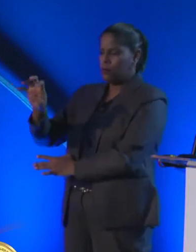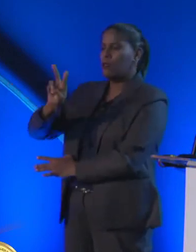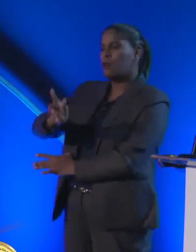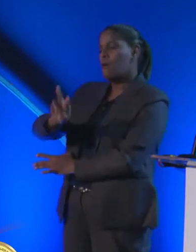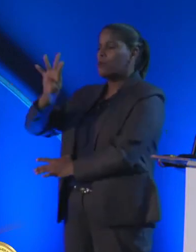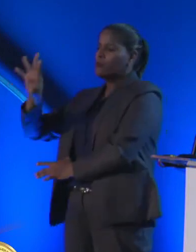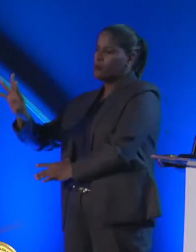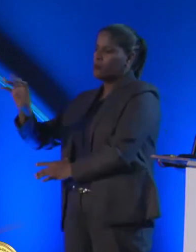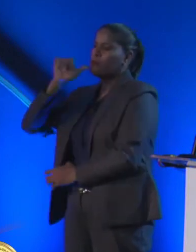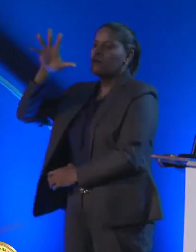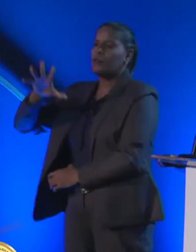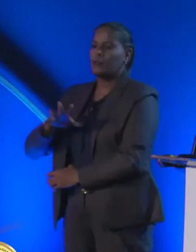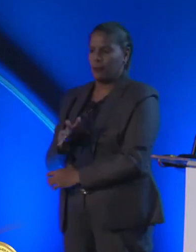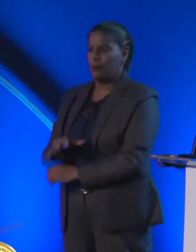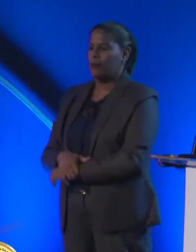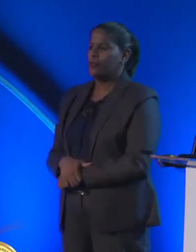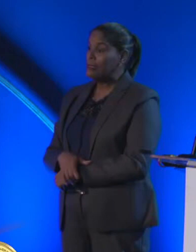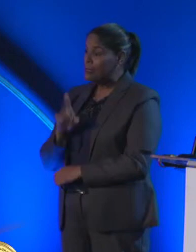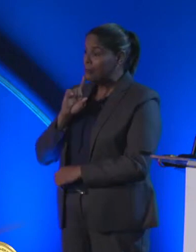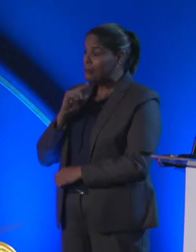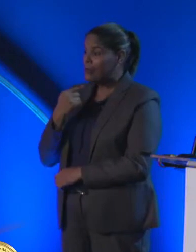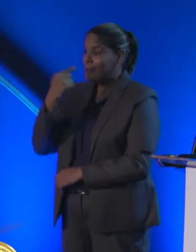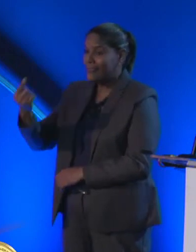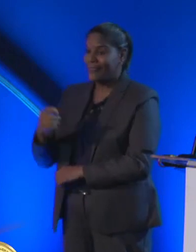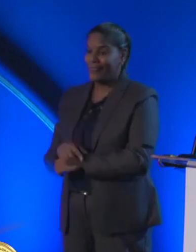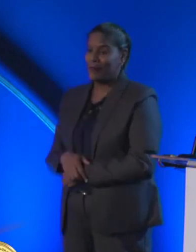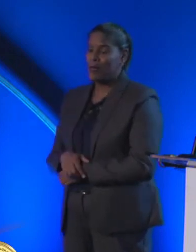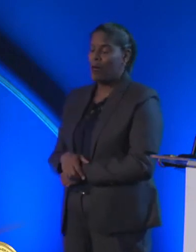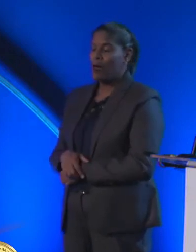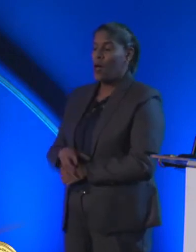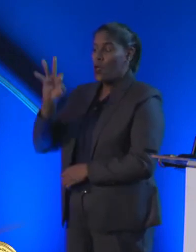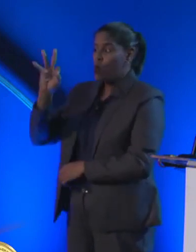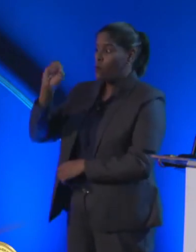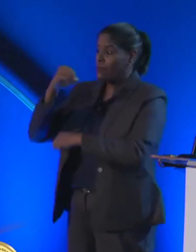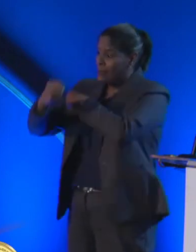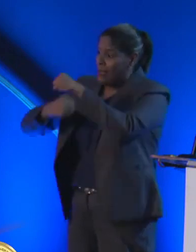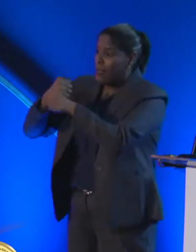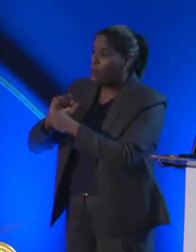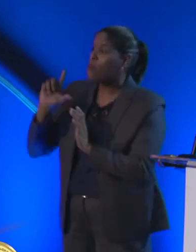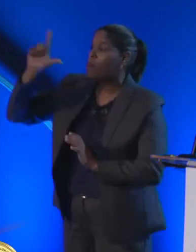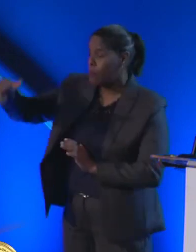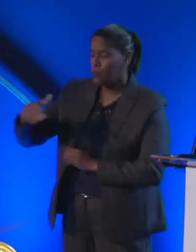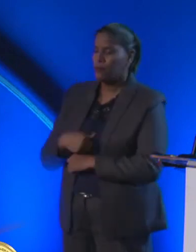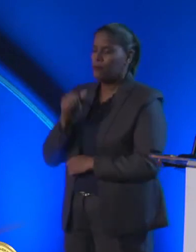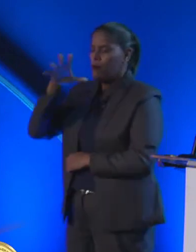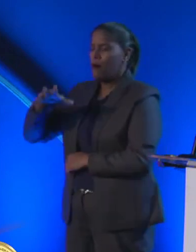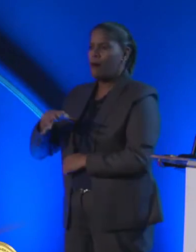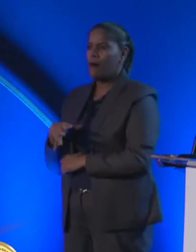9642 mujeres hay que decir que 90 años después las